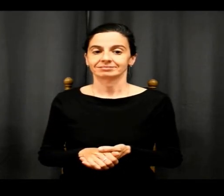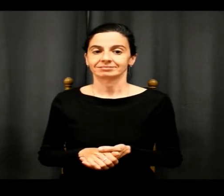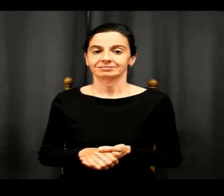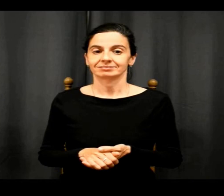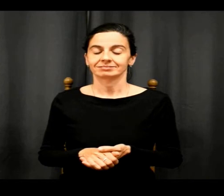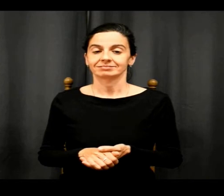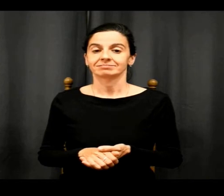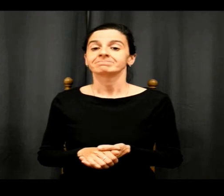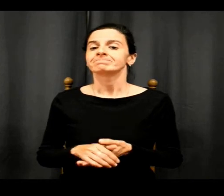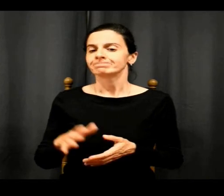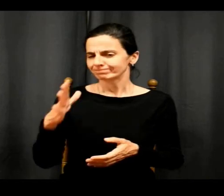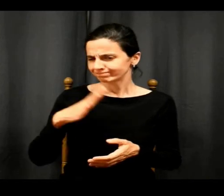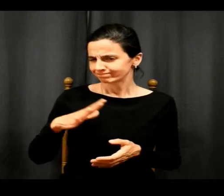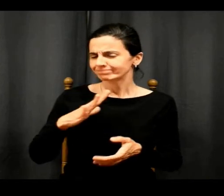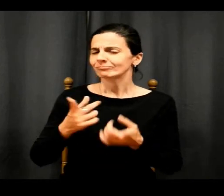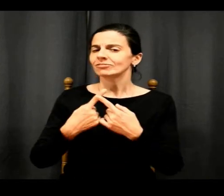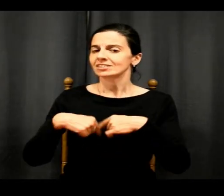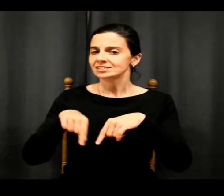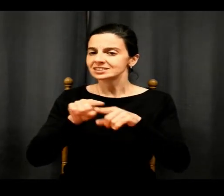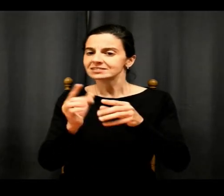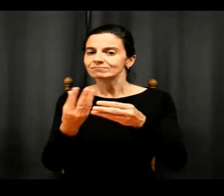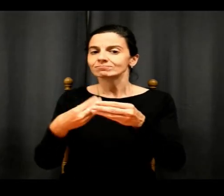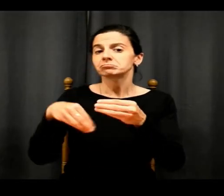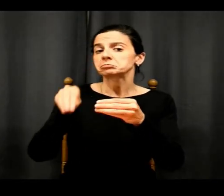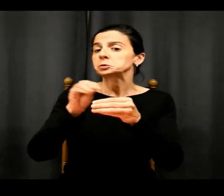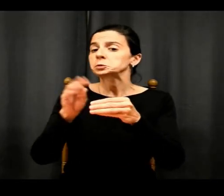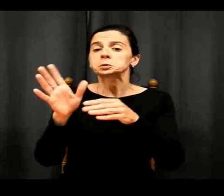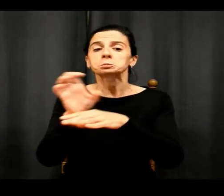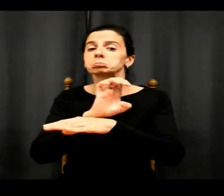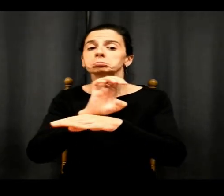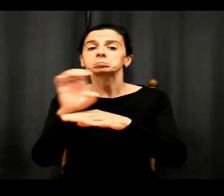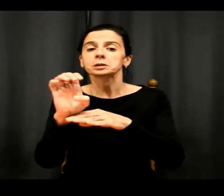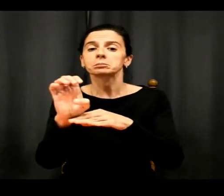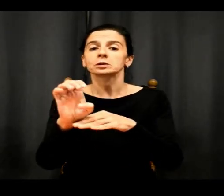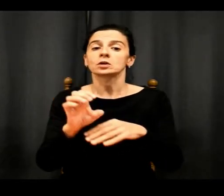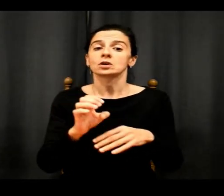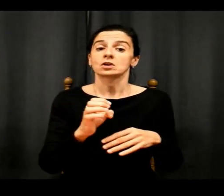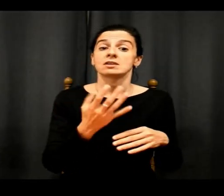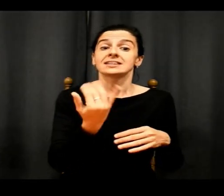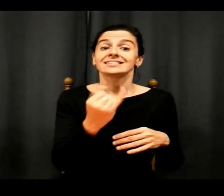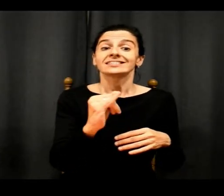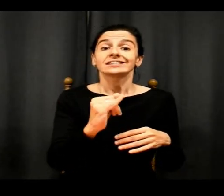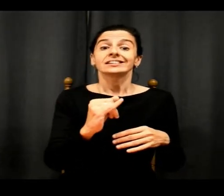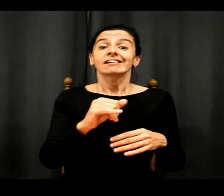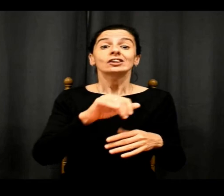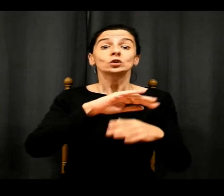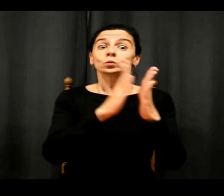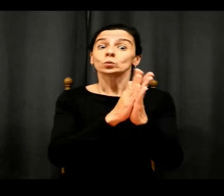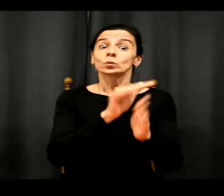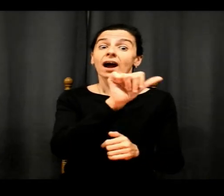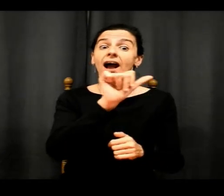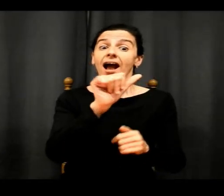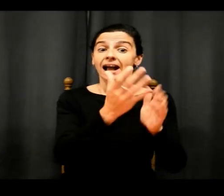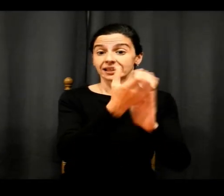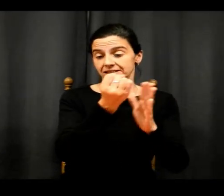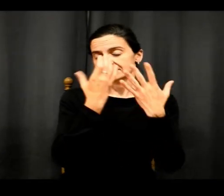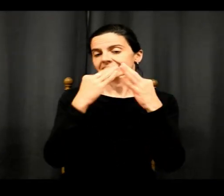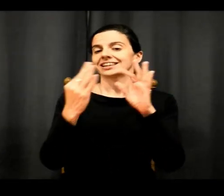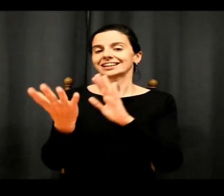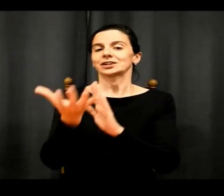Il est intéressant de rajouter, par exemple, la réussite est acquise si tous les AA sont acquis, la cotation